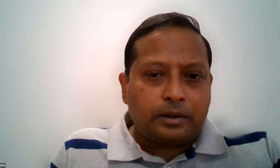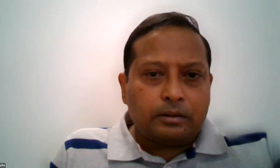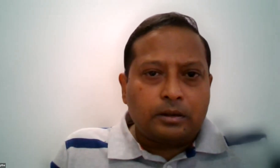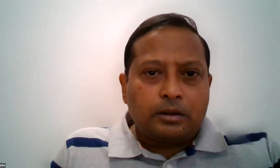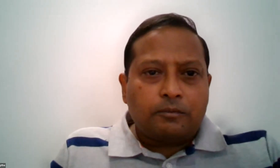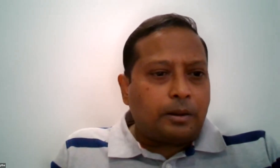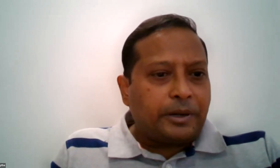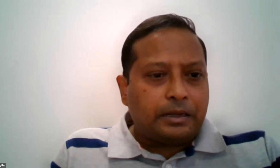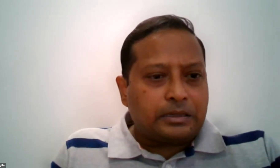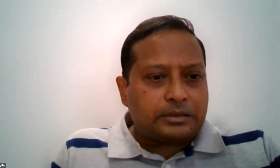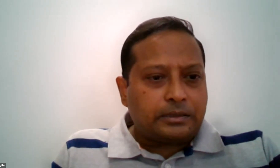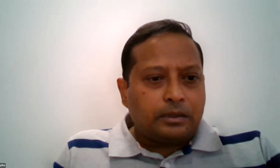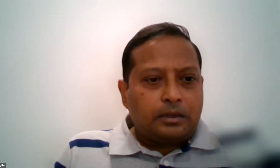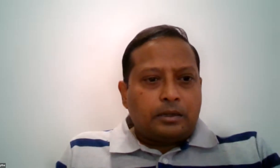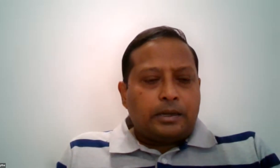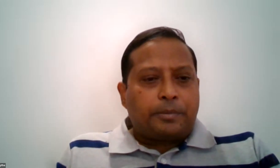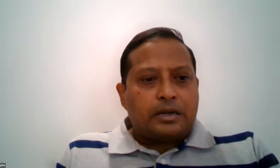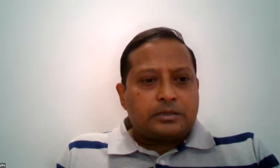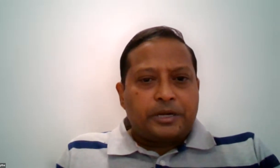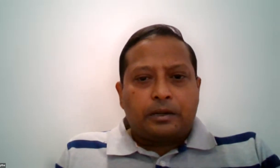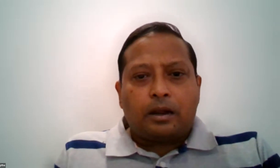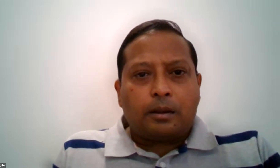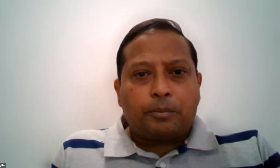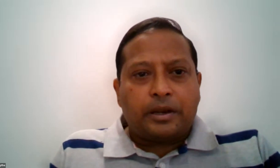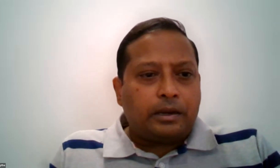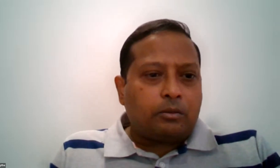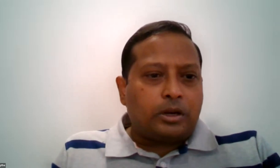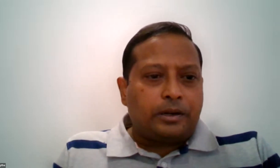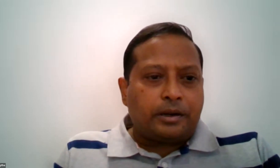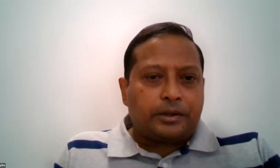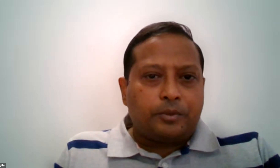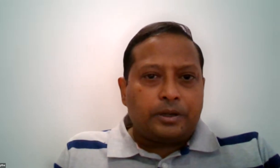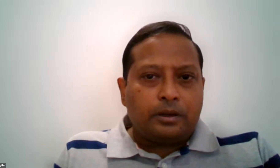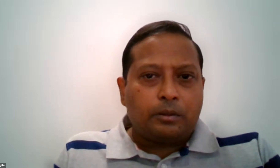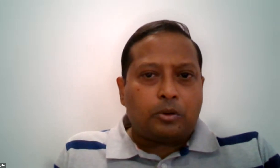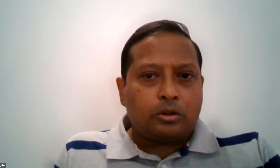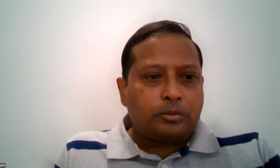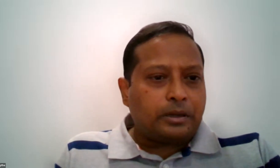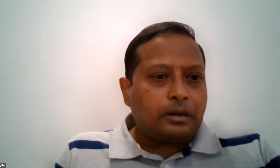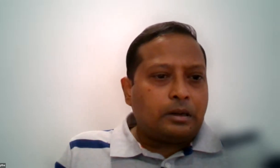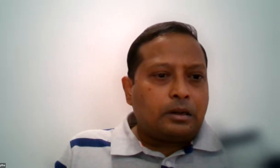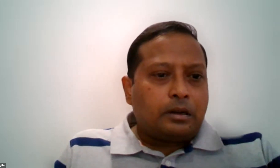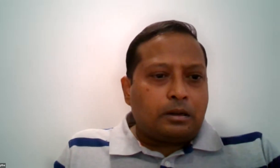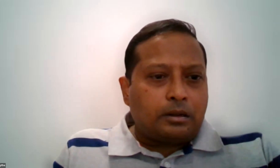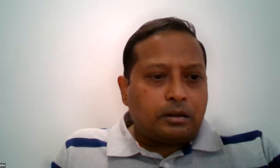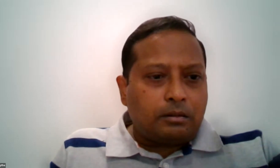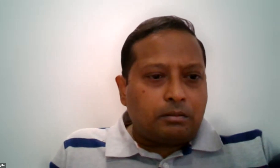अपना एक वहां पे डालना चाहिए. एक 5 मिनट का आपका ये एक वॉलंटरी एक्टिविटी एक बहुत बड़ा